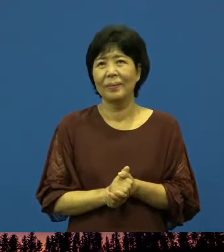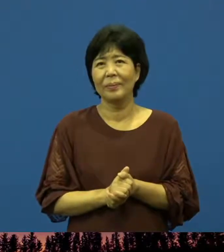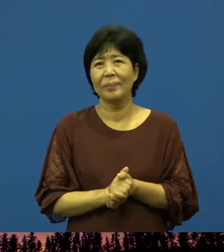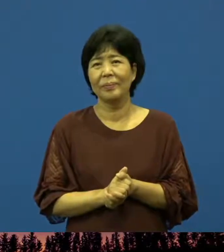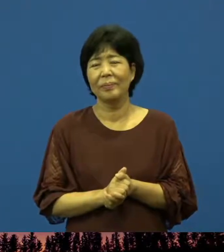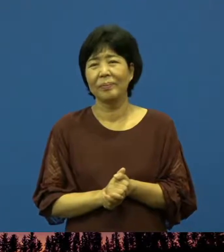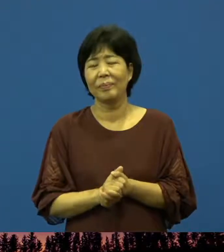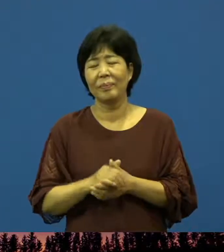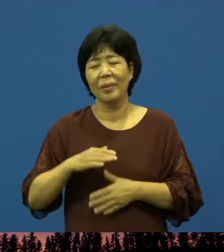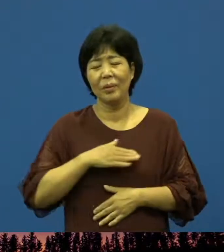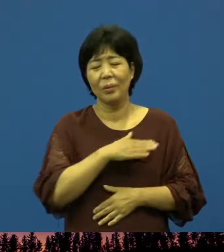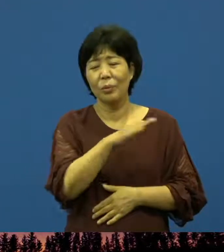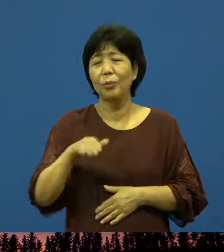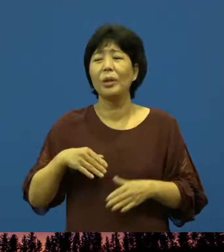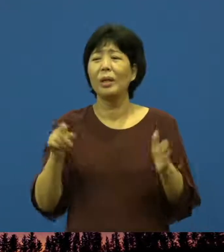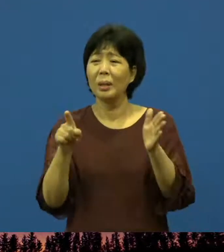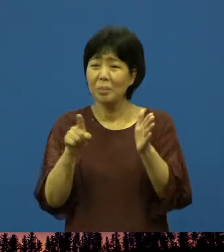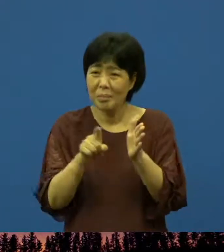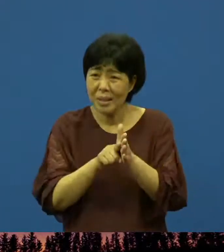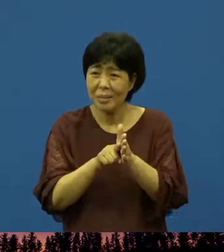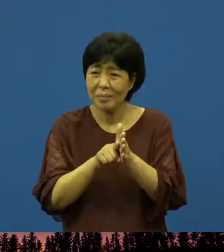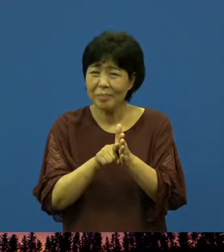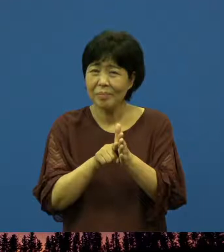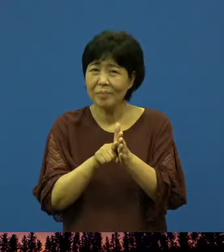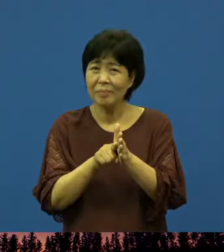우리 신앙이 전혀 다른 길을 걷게 됩니다.